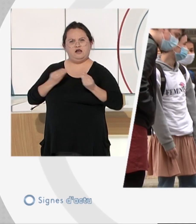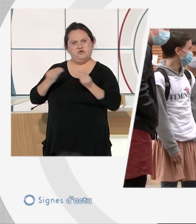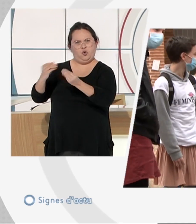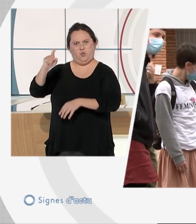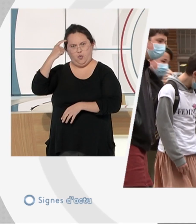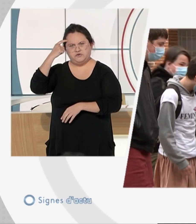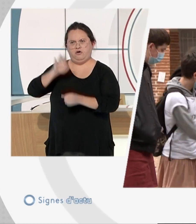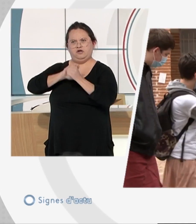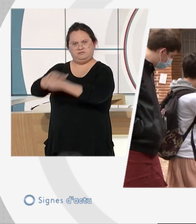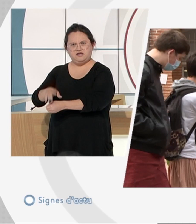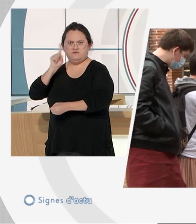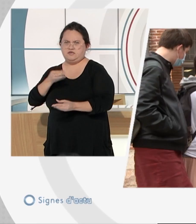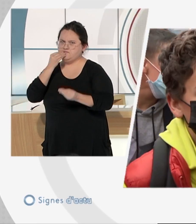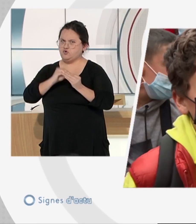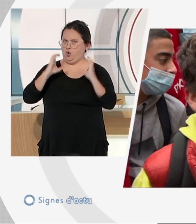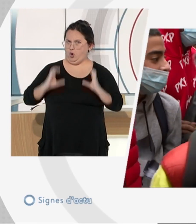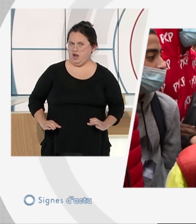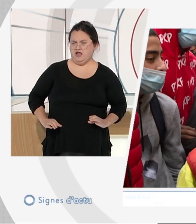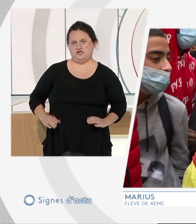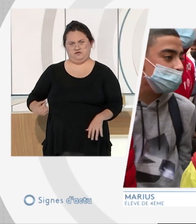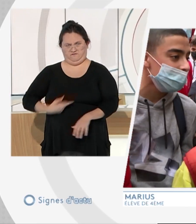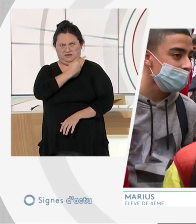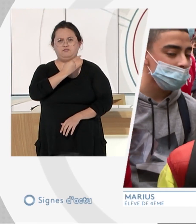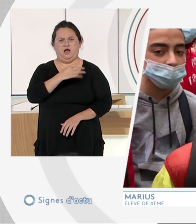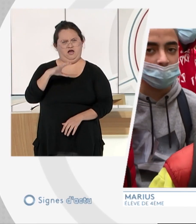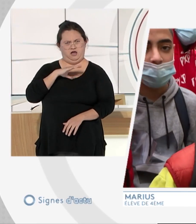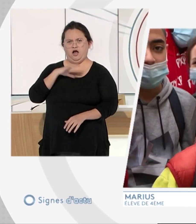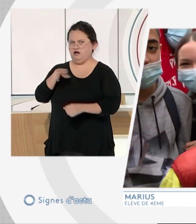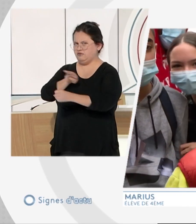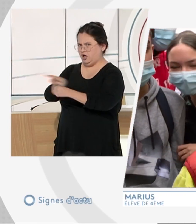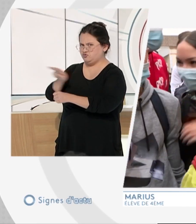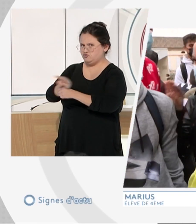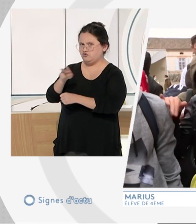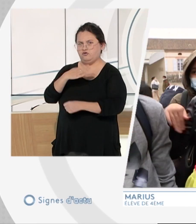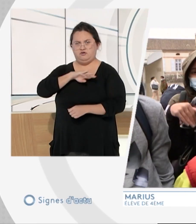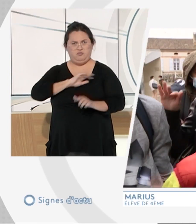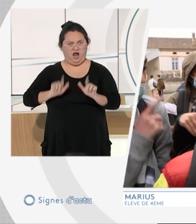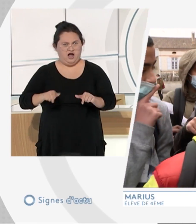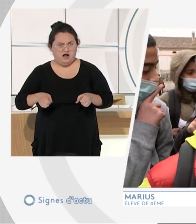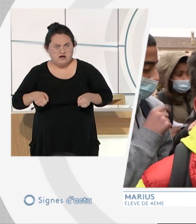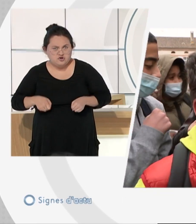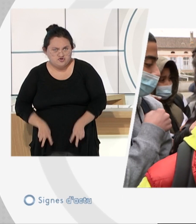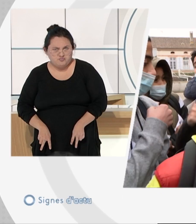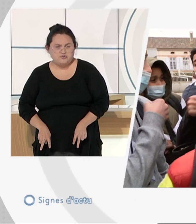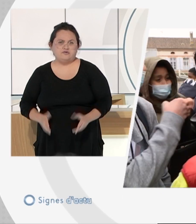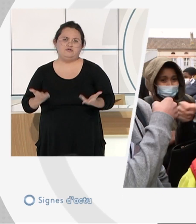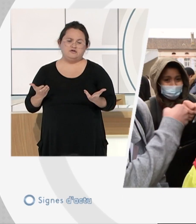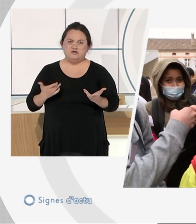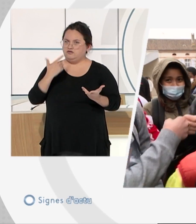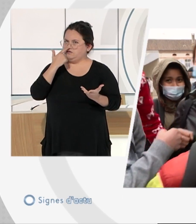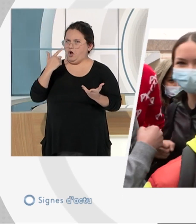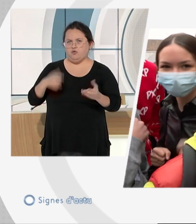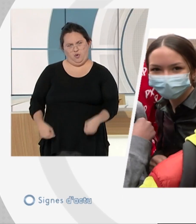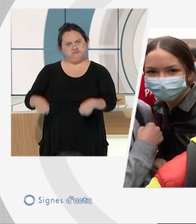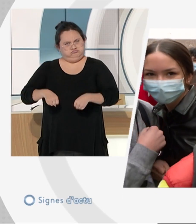subies par les filles dès le collège. Y a des gens qui se font insulter et tout, des filles qui se font insulter parce qu'elles mettent des jupes et tout, donc j'en mets